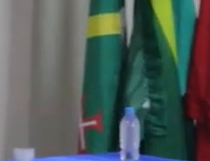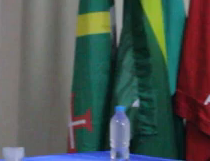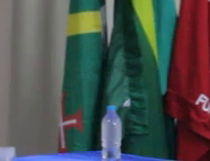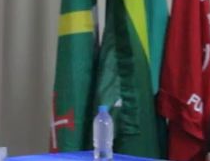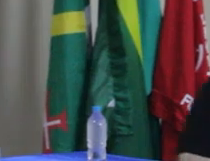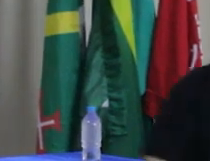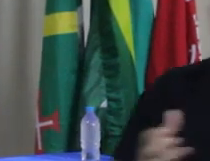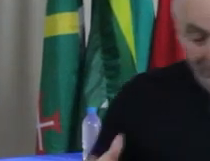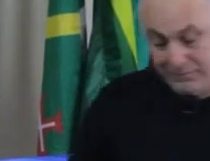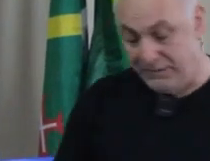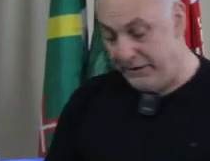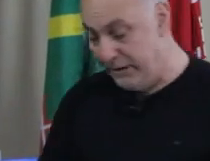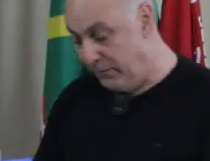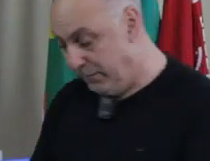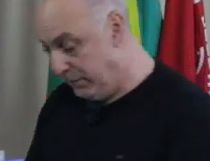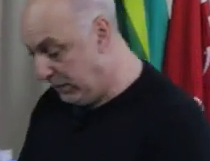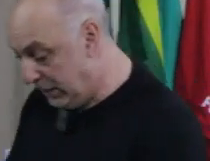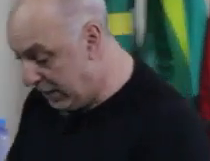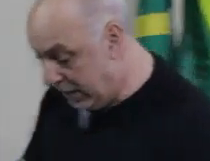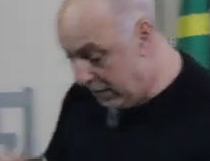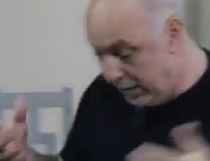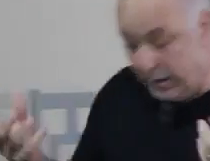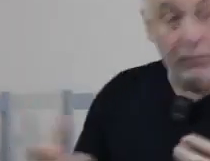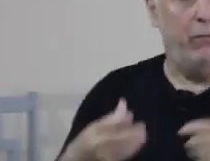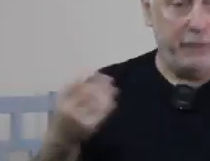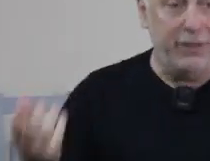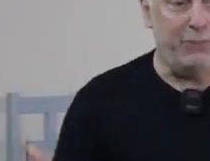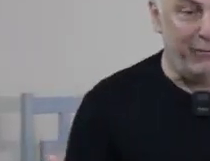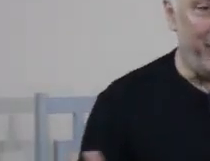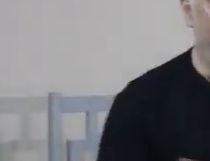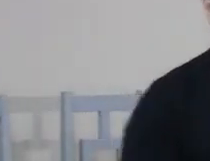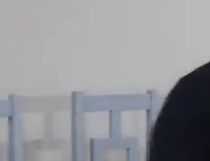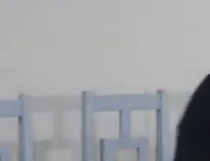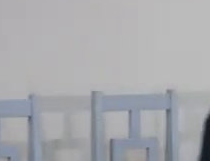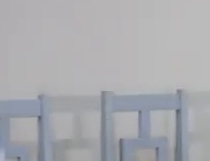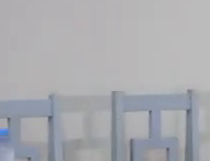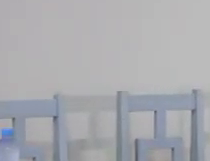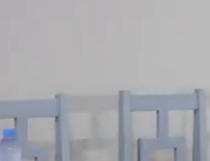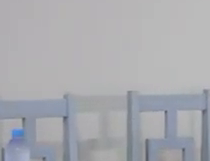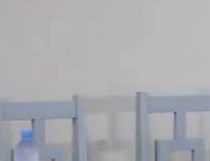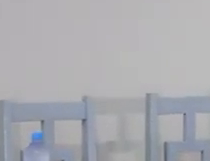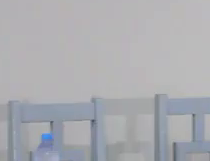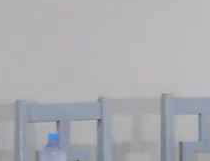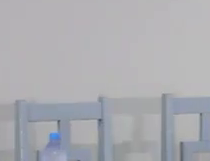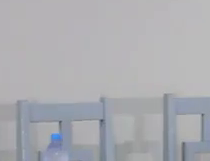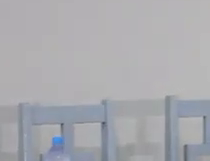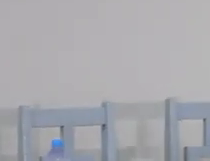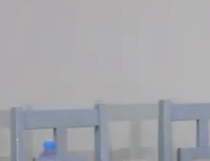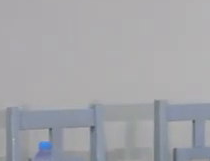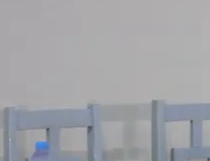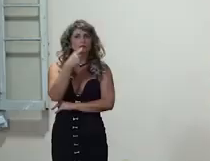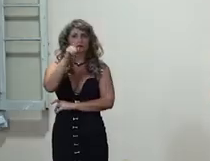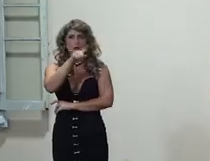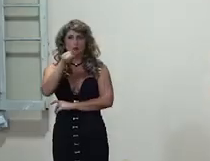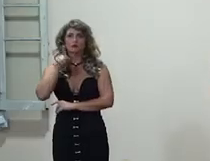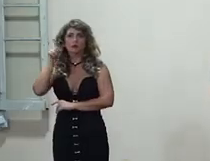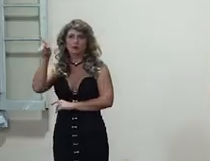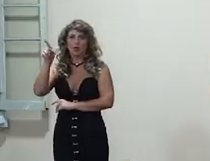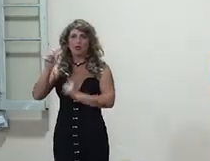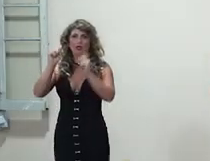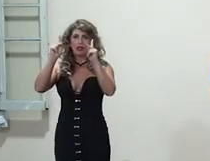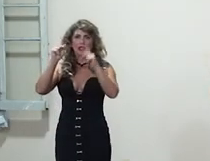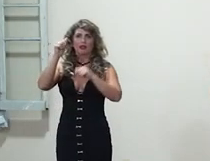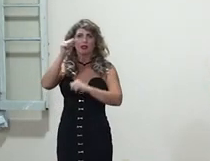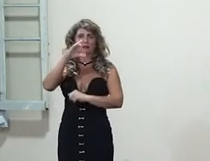e a Regina me viram e ouviram eu falando e tal e coisa, e marcaram na CIAP.